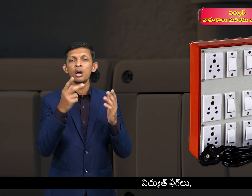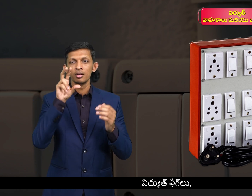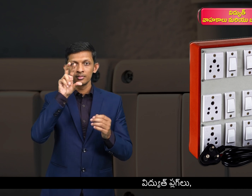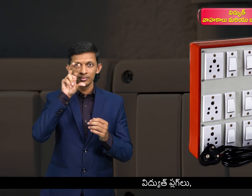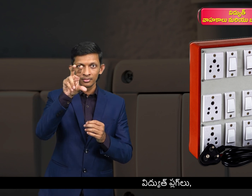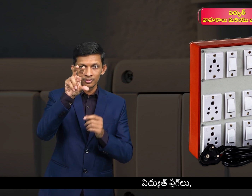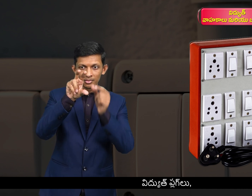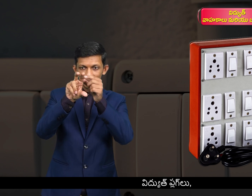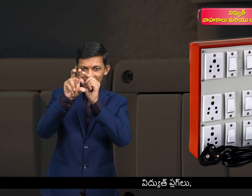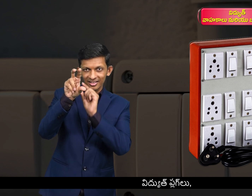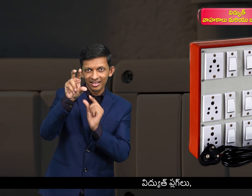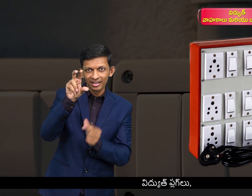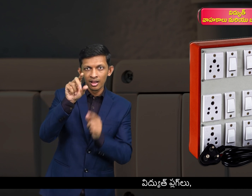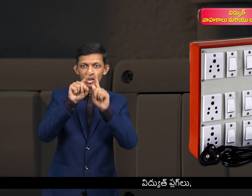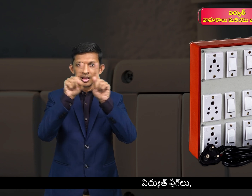విద్యుత్ ప్లగ్లు